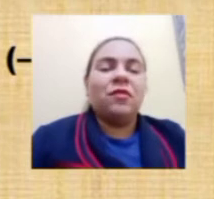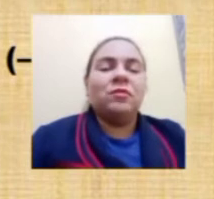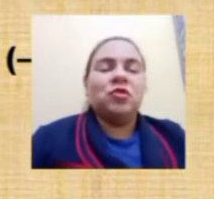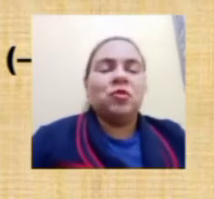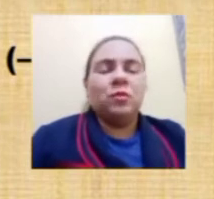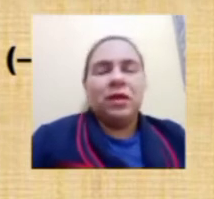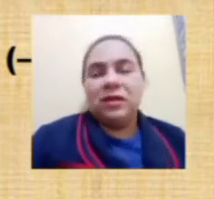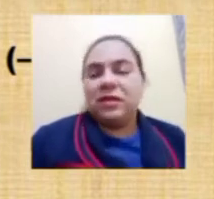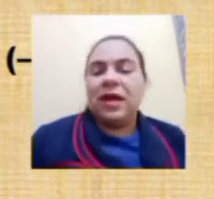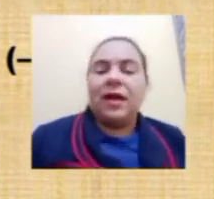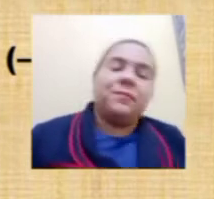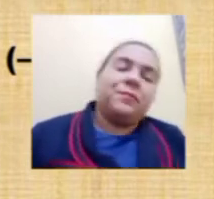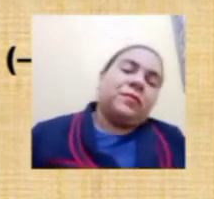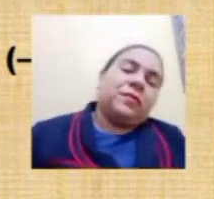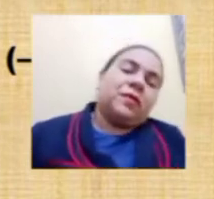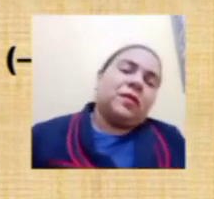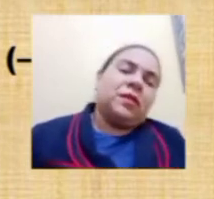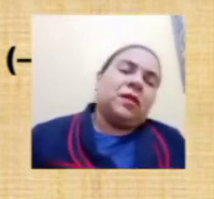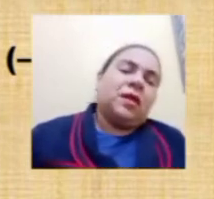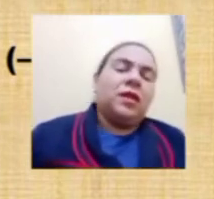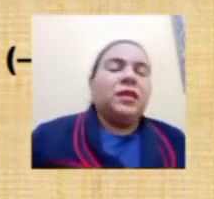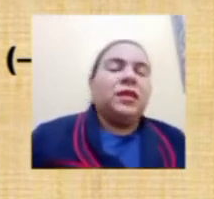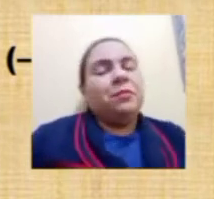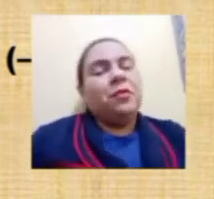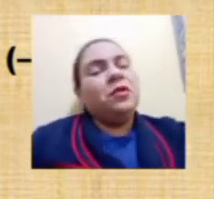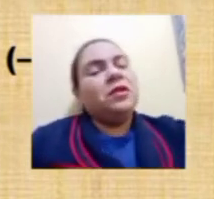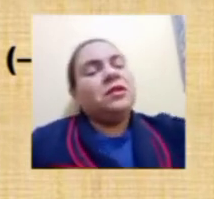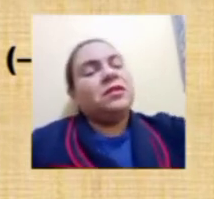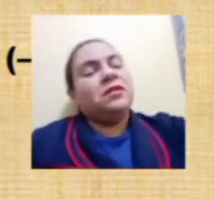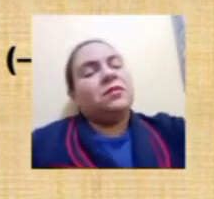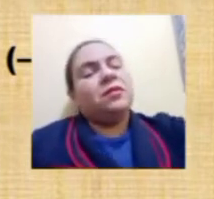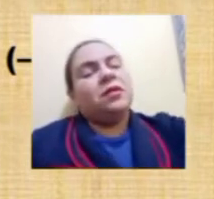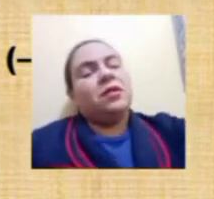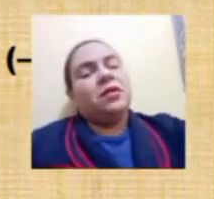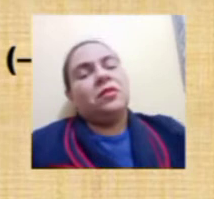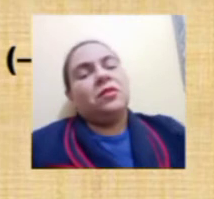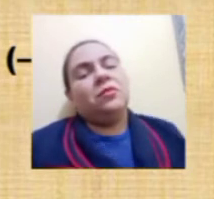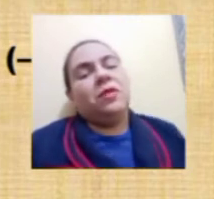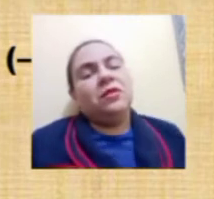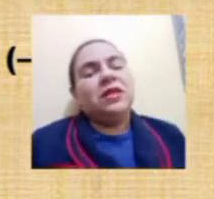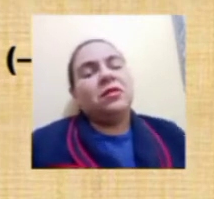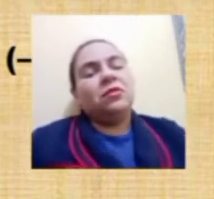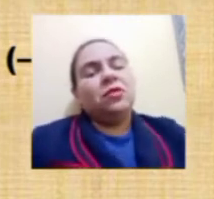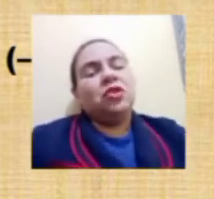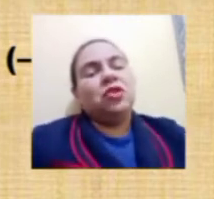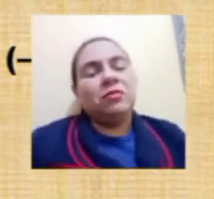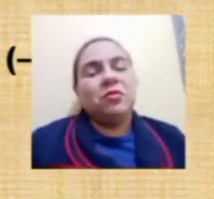último, essa frita maravilhosa, a frutinha aí, né? Então, vamos lá.